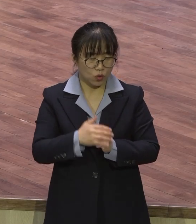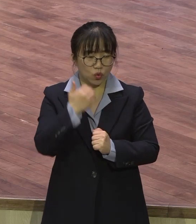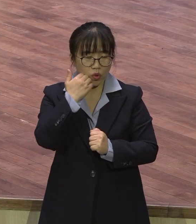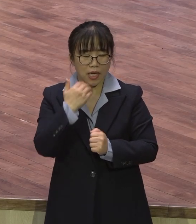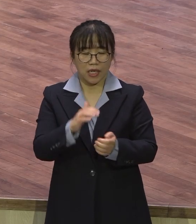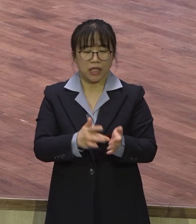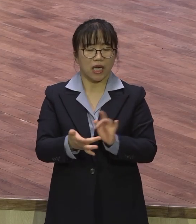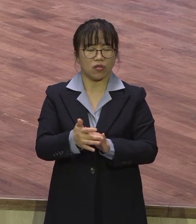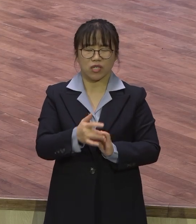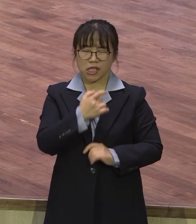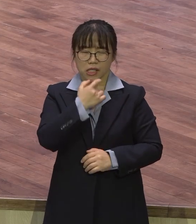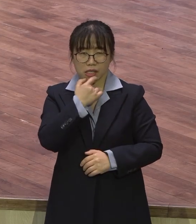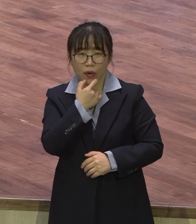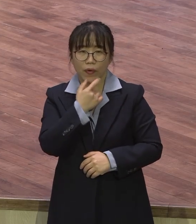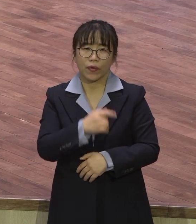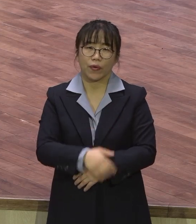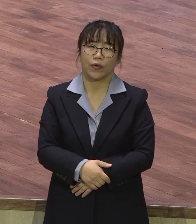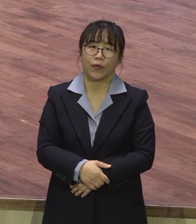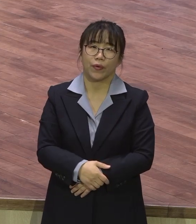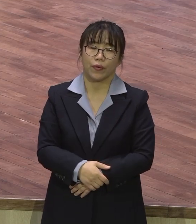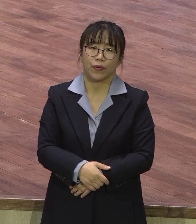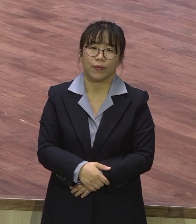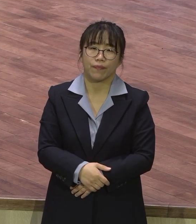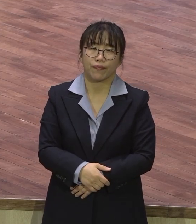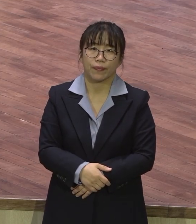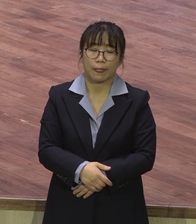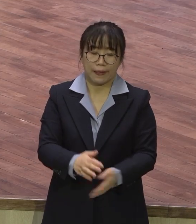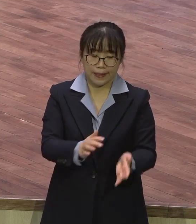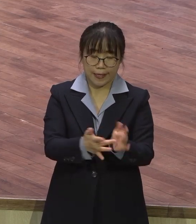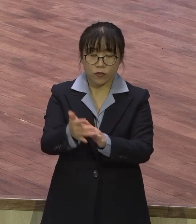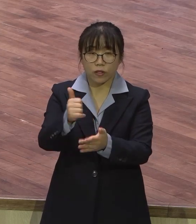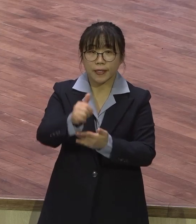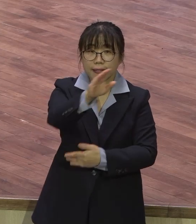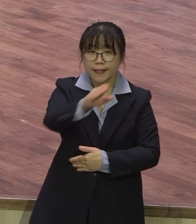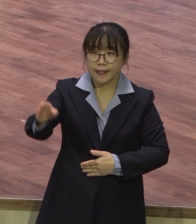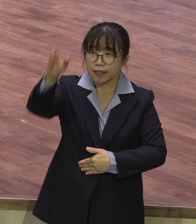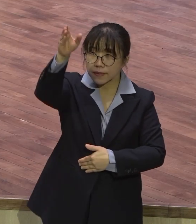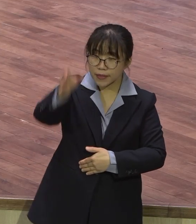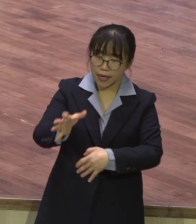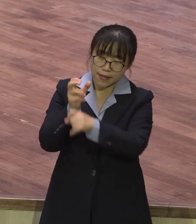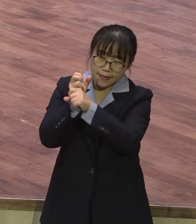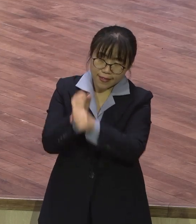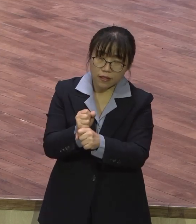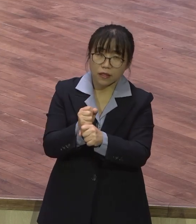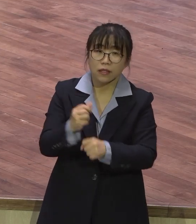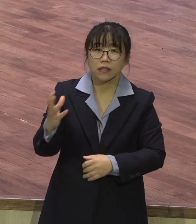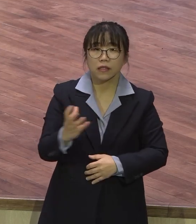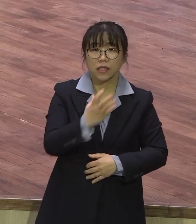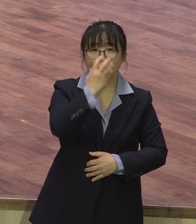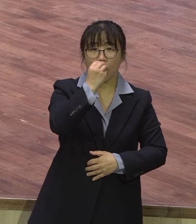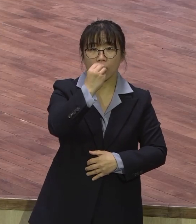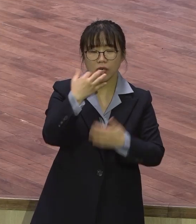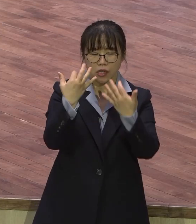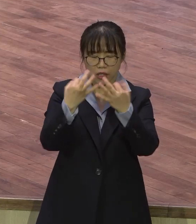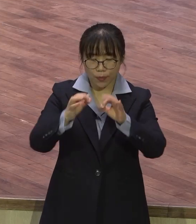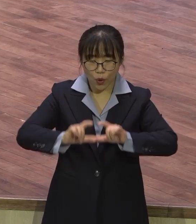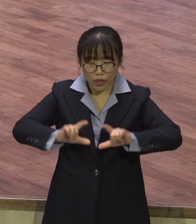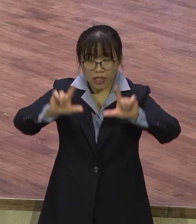예수님께서 십자가에 지시고 죽으신 그 성금요일 이게 어떻게 해서